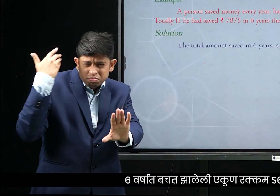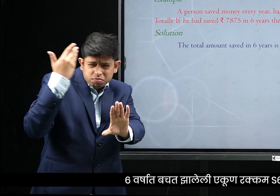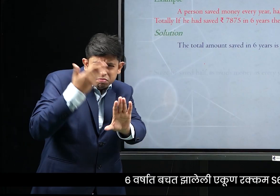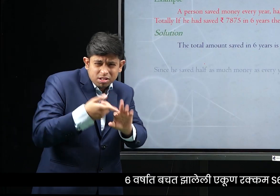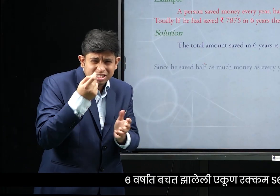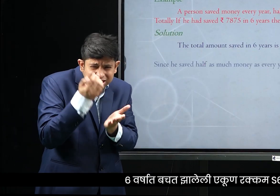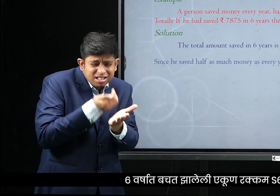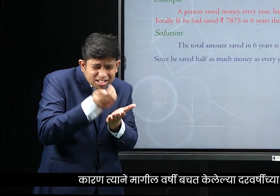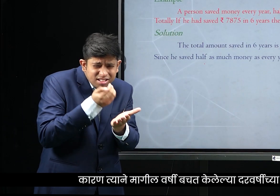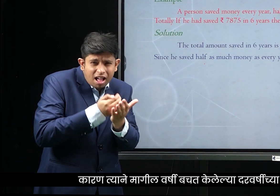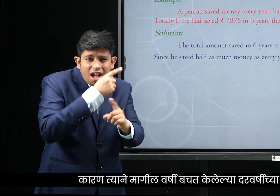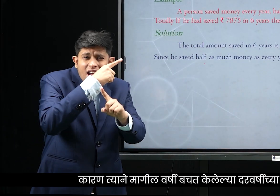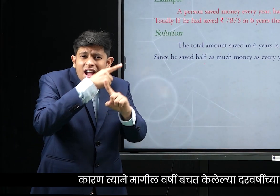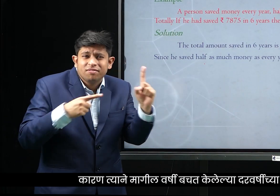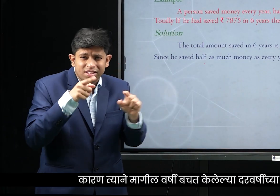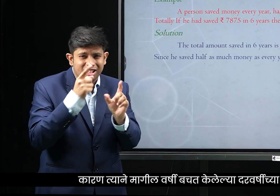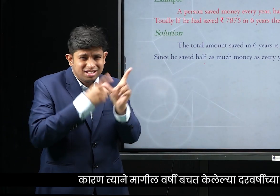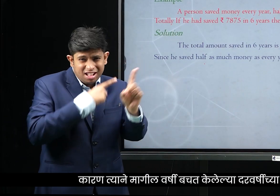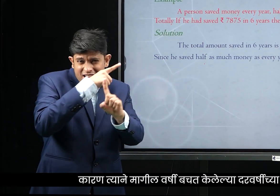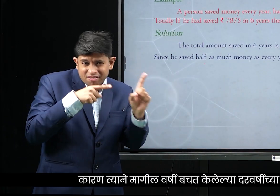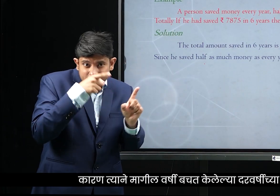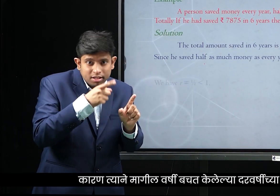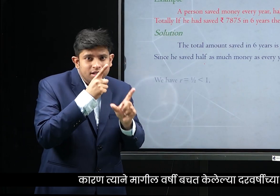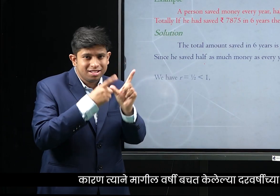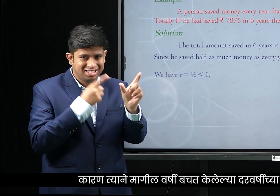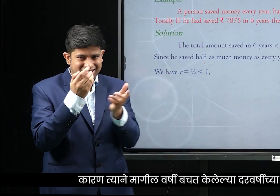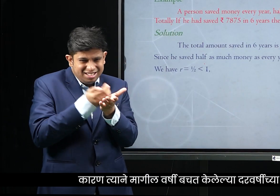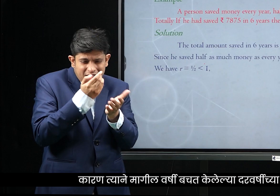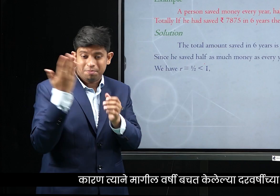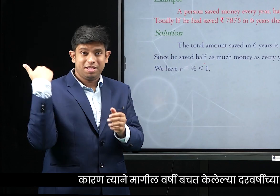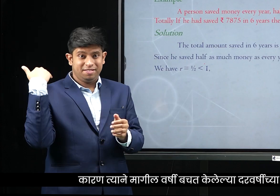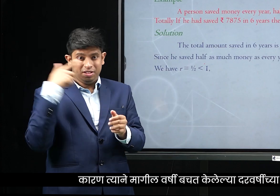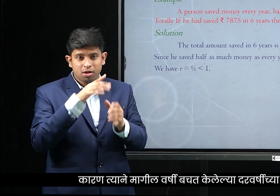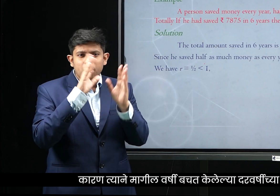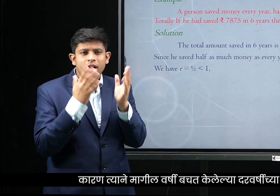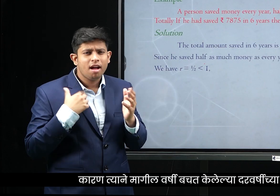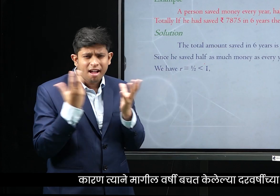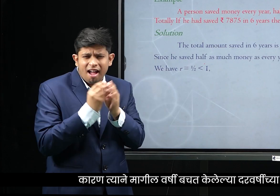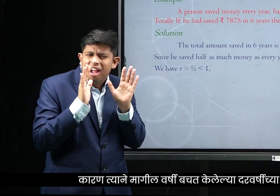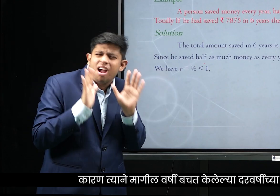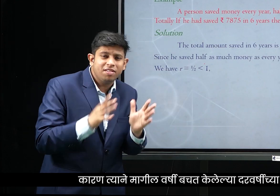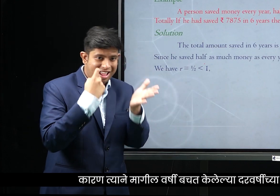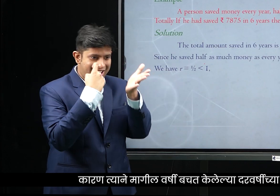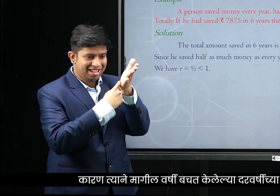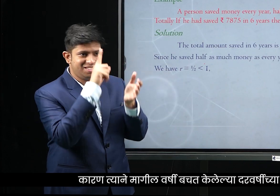7875 आहे, कारण त्याने मागील वर्षी बचत केलेल्या दरवर्षीच्या तुलनेत अर्धे पैसे